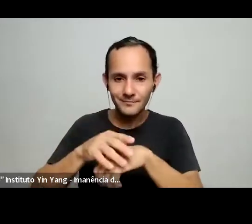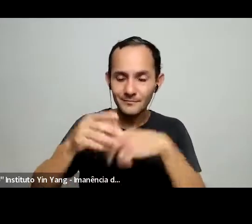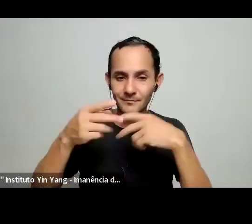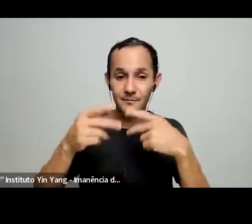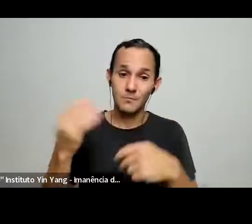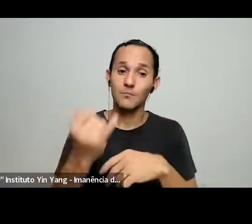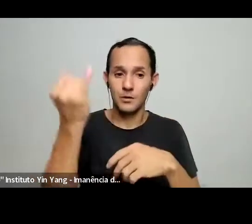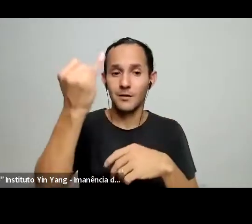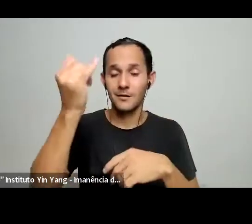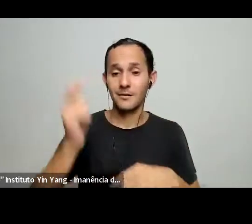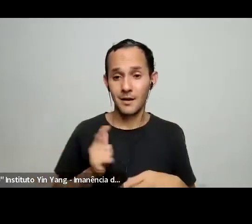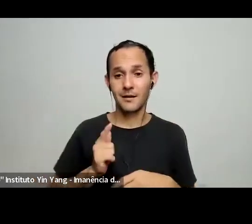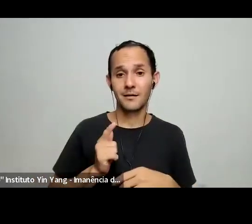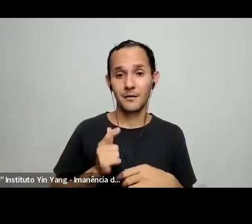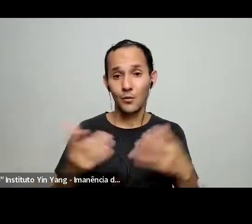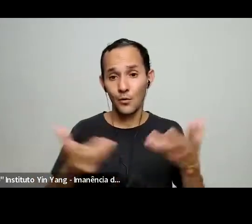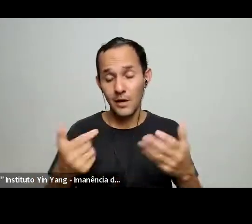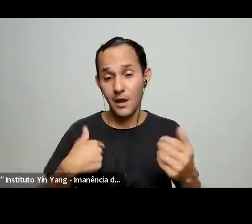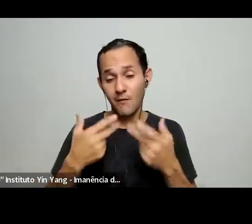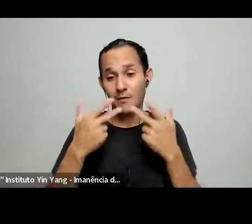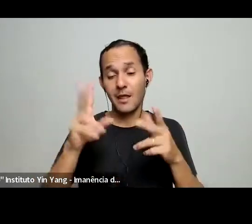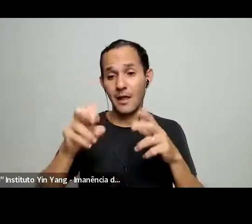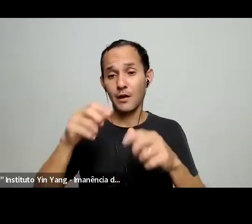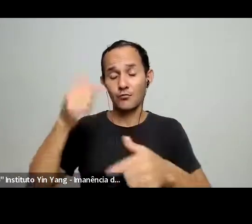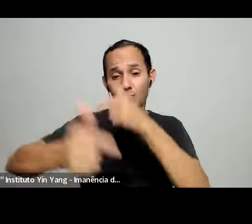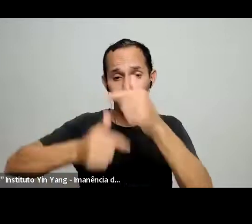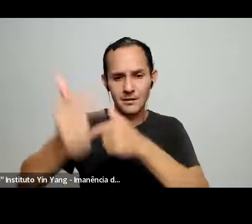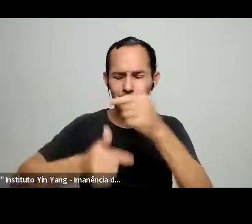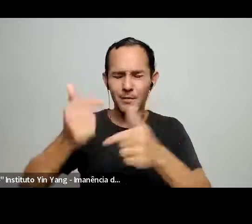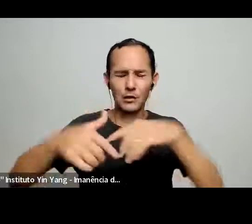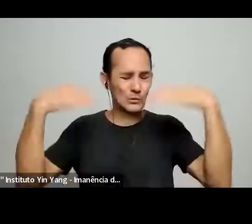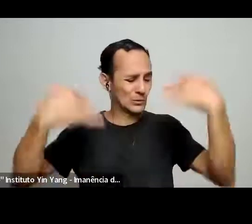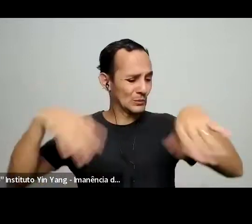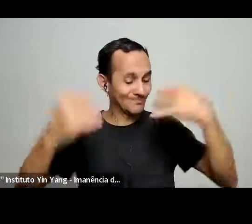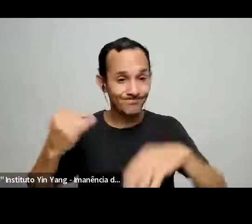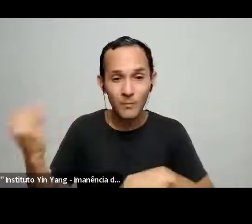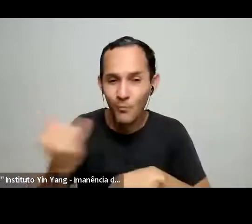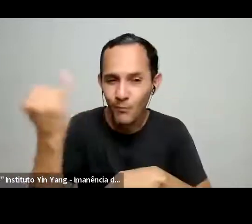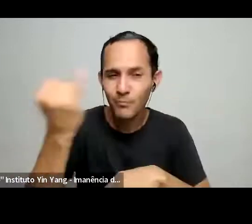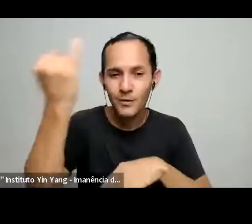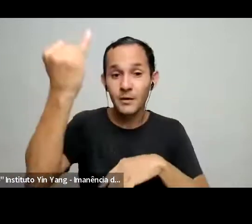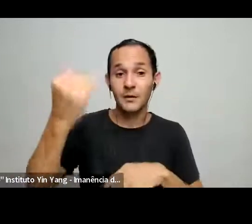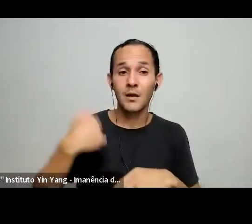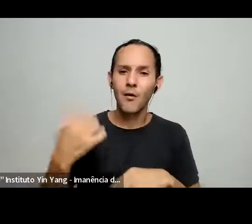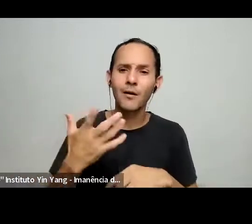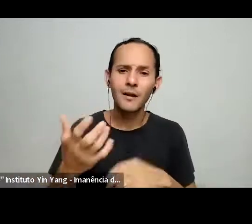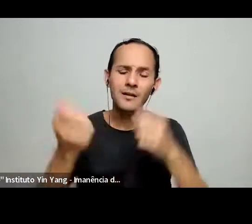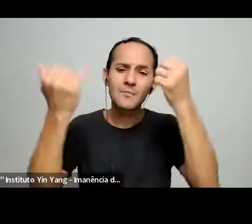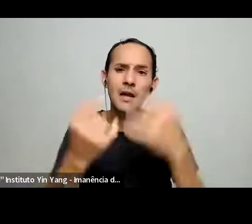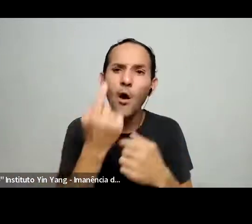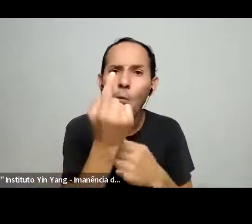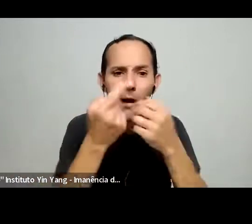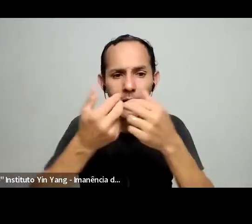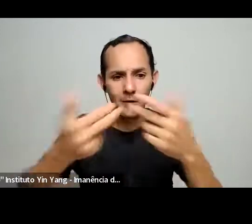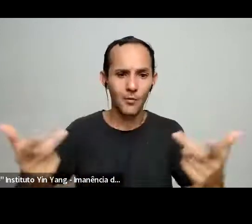que tem para ser feito. Eu considero um trabalho extremamente importante. E eu gostaria de esclarecer uma coisa